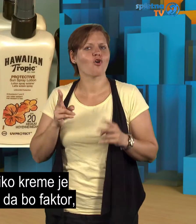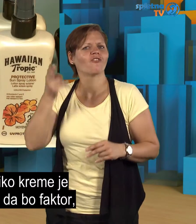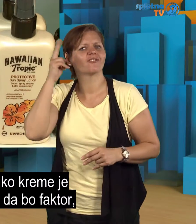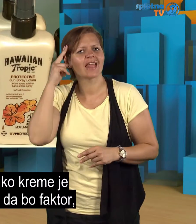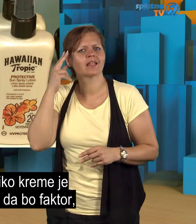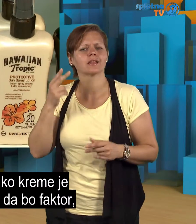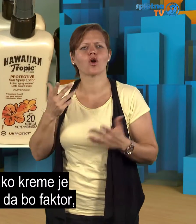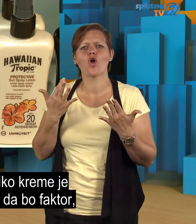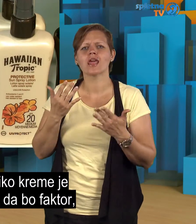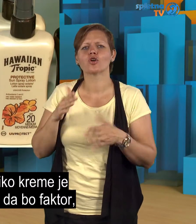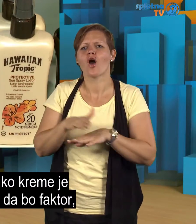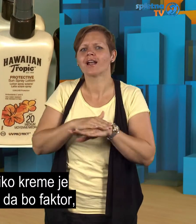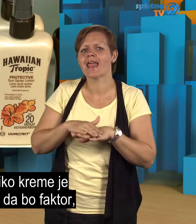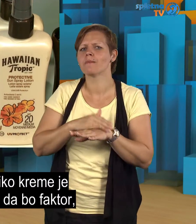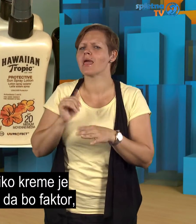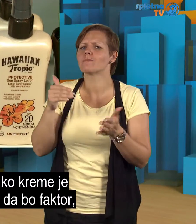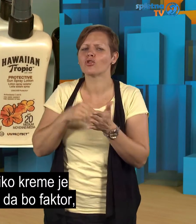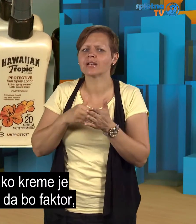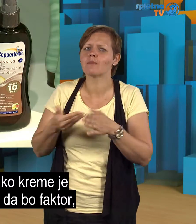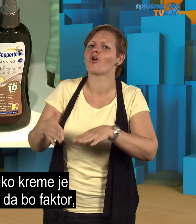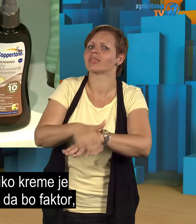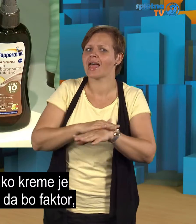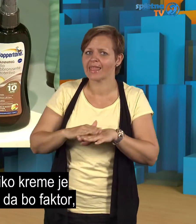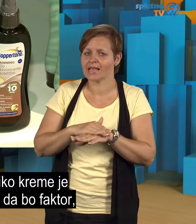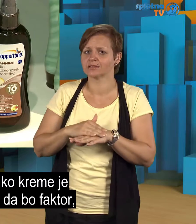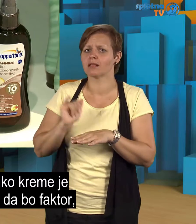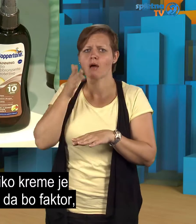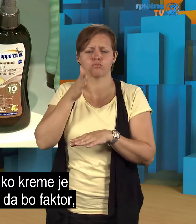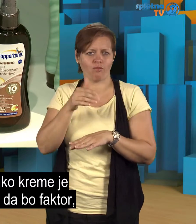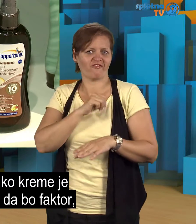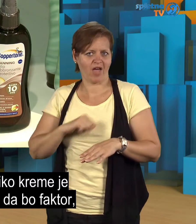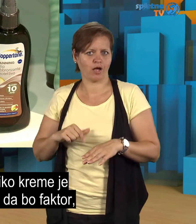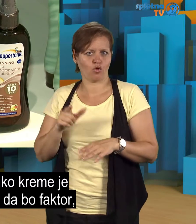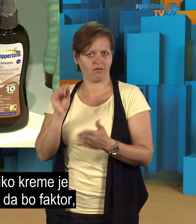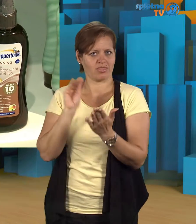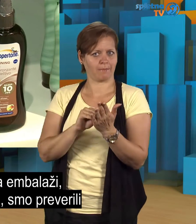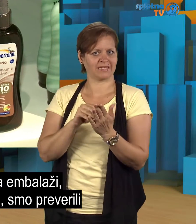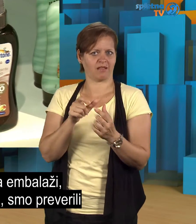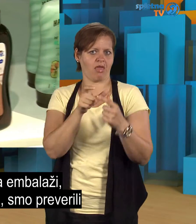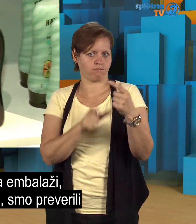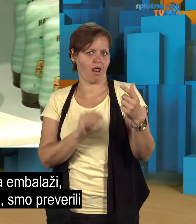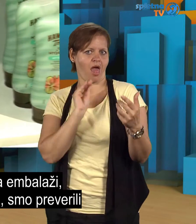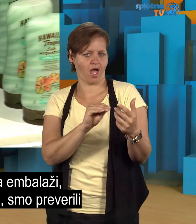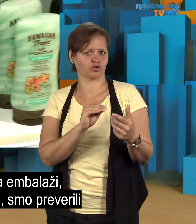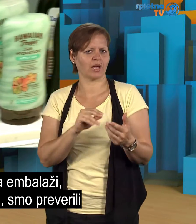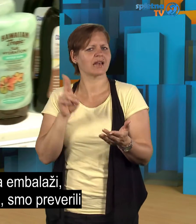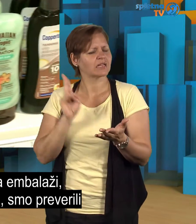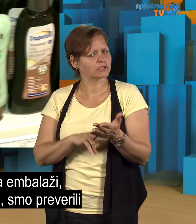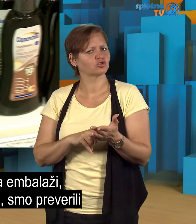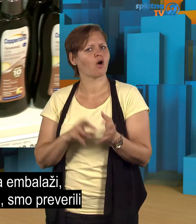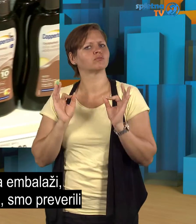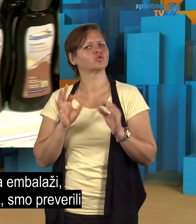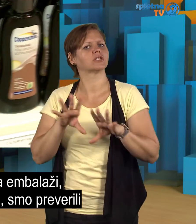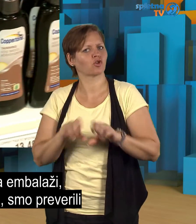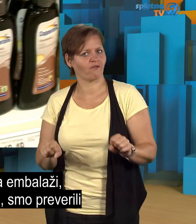Kako vedeti, koliko kreme je potrebno nanesti, da bo faktor, ki je napisan na embalaži, resnično učinkoval, smo preverili